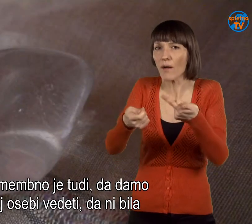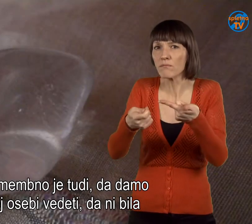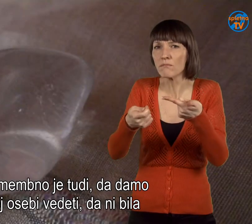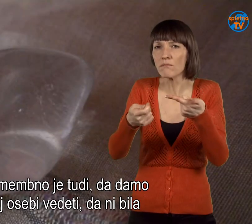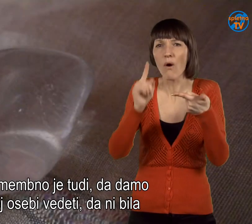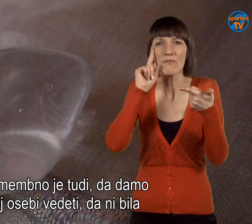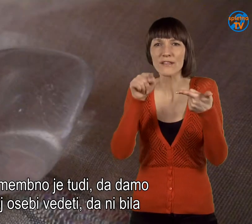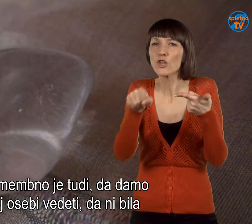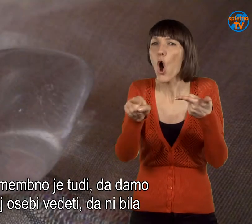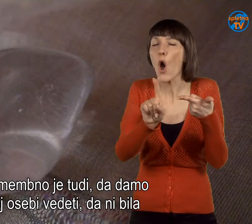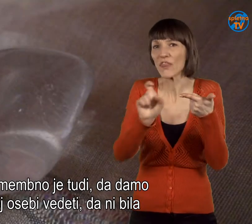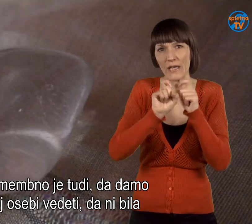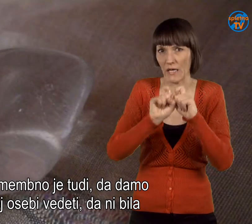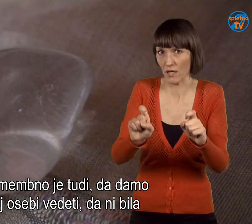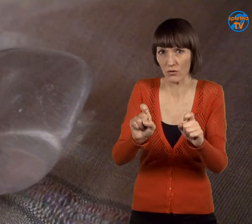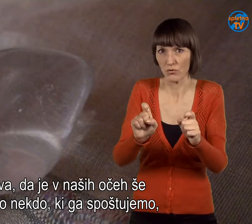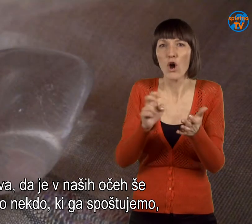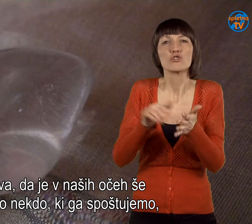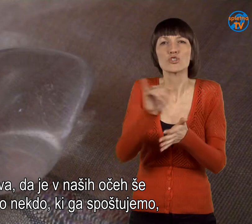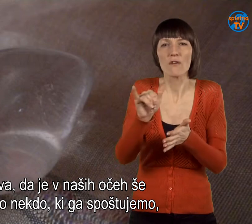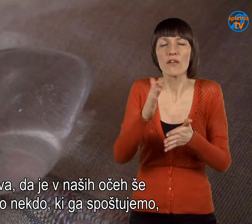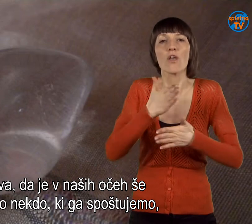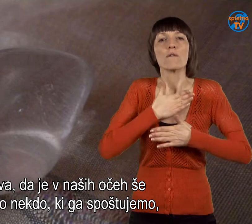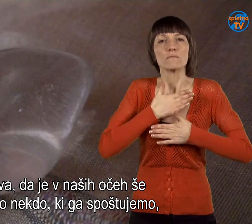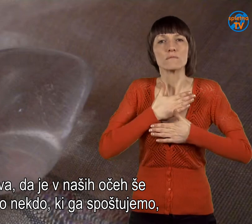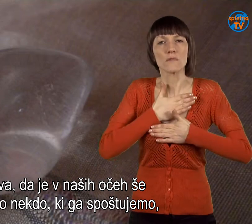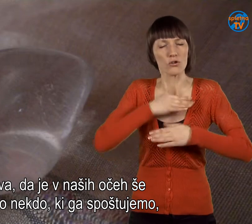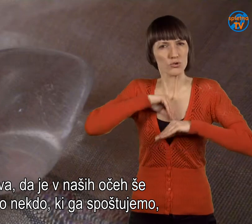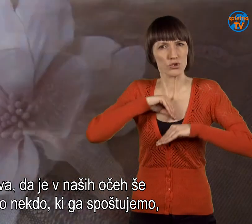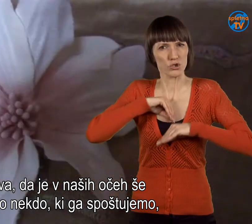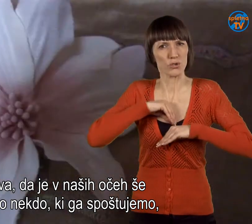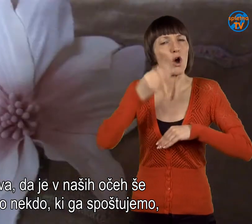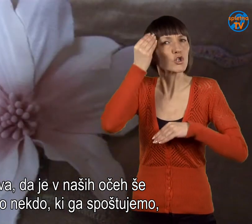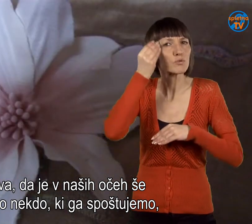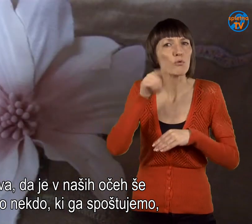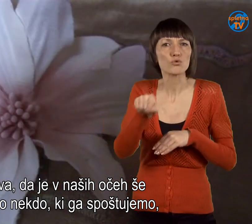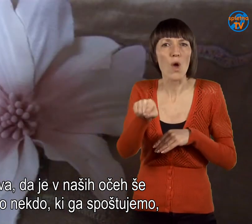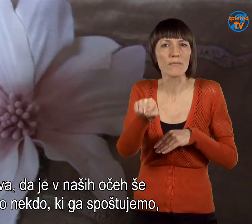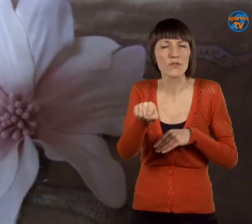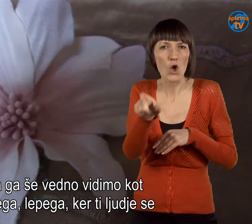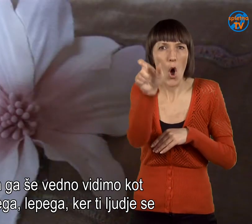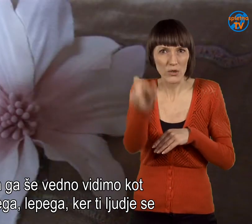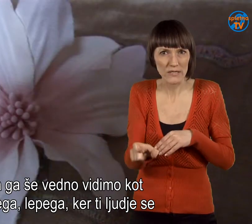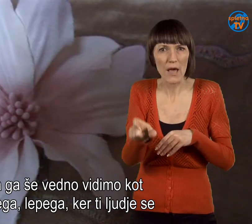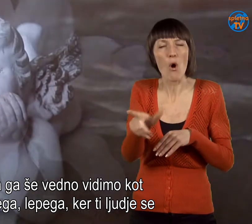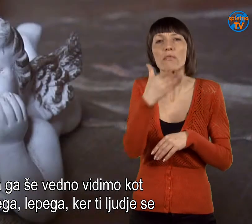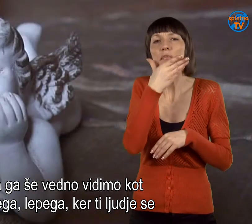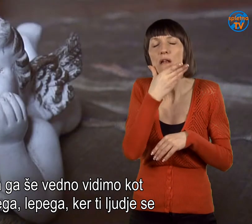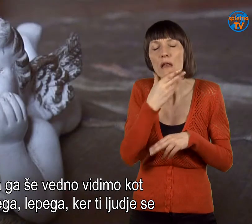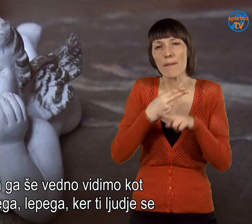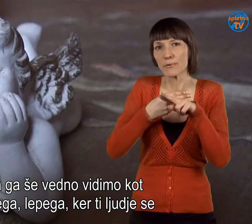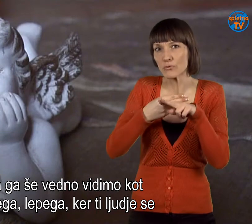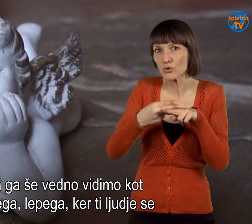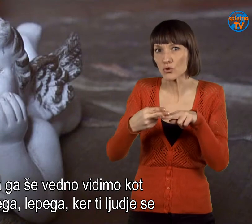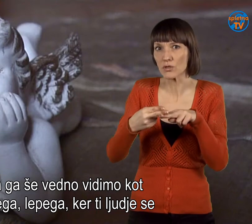temu človeku damo vedeti, da ni bil kriv, da je še vedno v naših očeh nekdo, ki ga spoštujemo, da ga še vedno vidimo kot